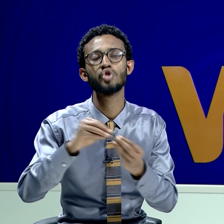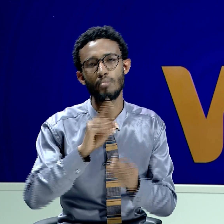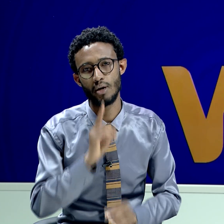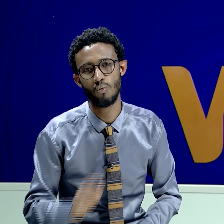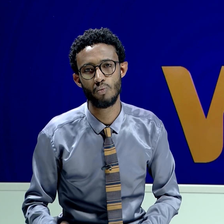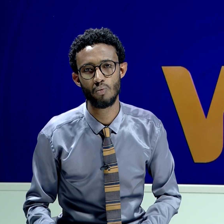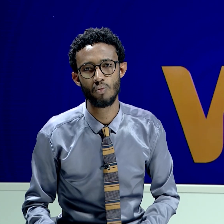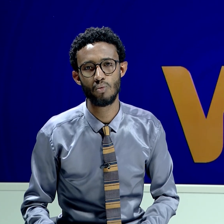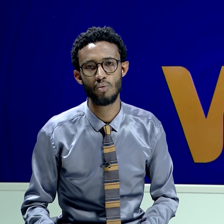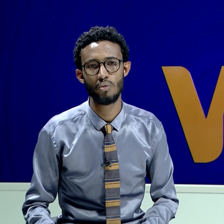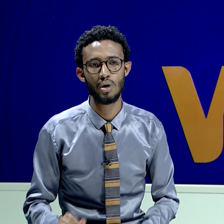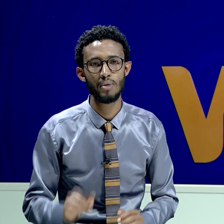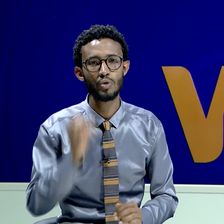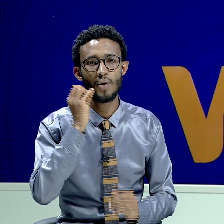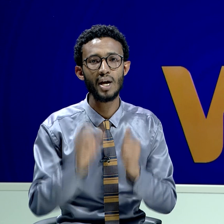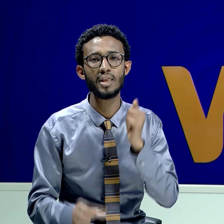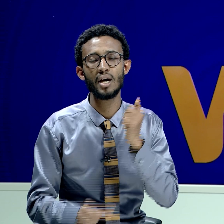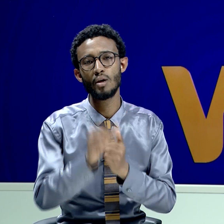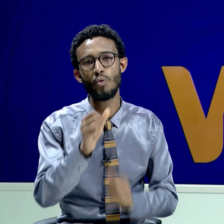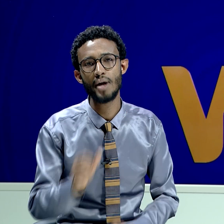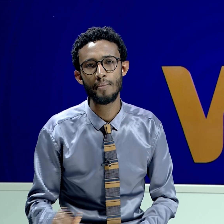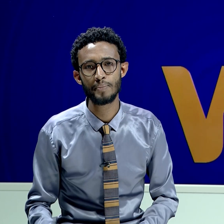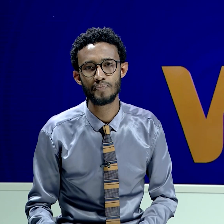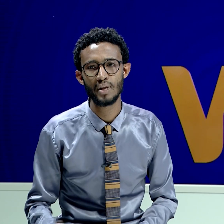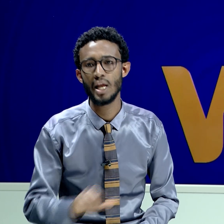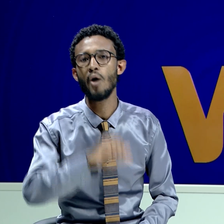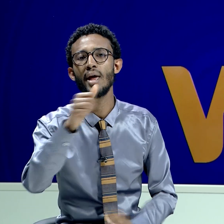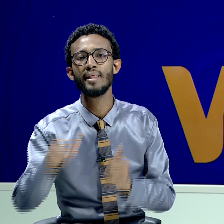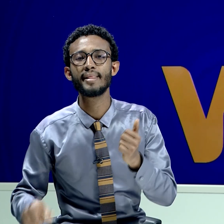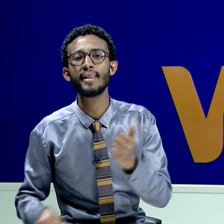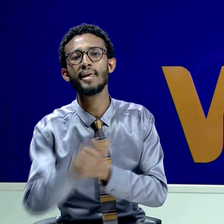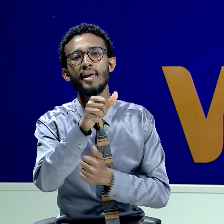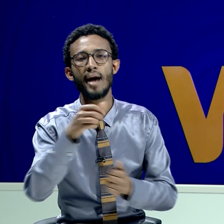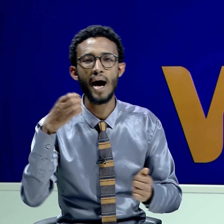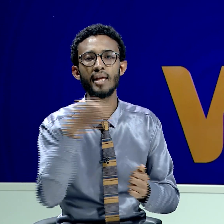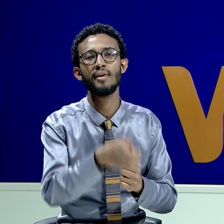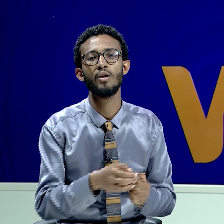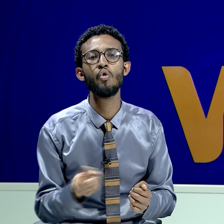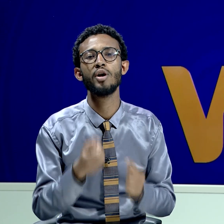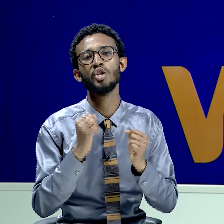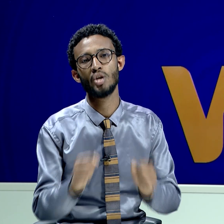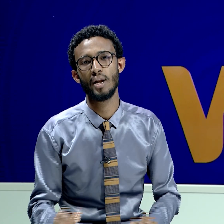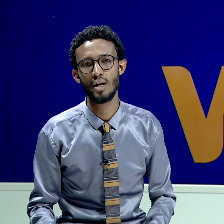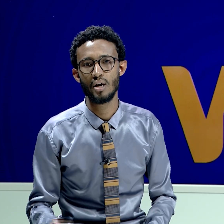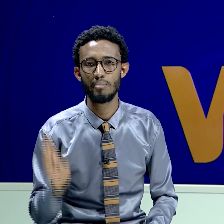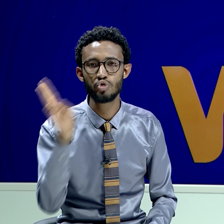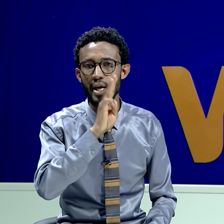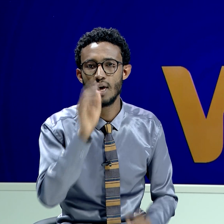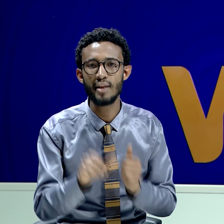ጭምር ነው። ጾታ ጠቃት ከተጎዳም ያለው ላይ ጠቂ አጥቂ ሊሆን ይችላል በሰኛ